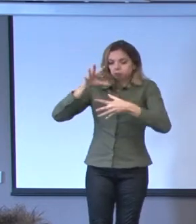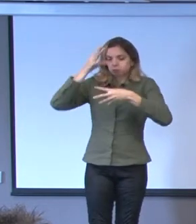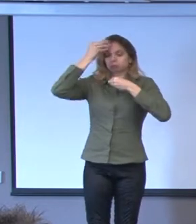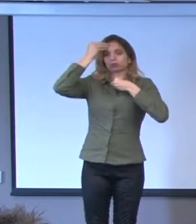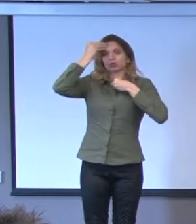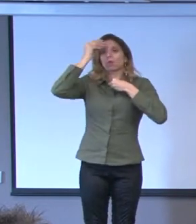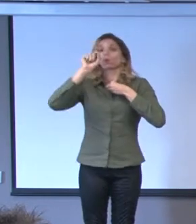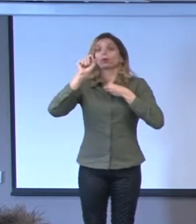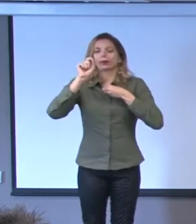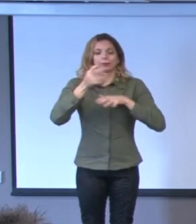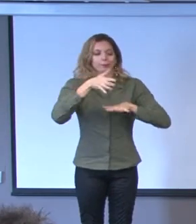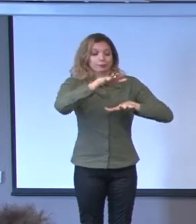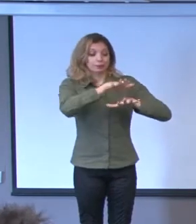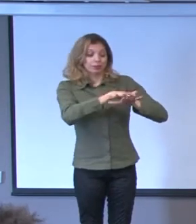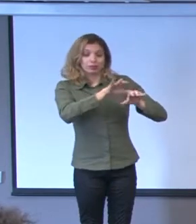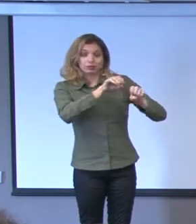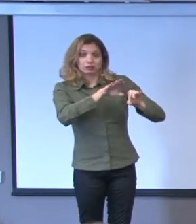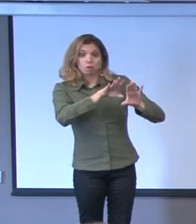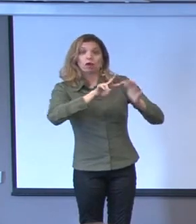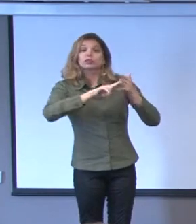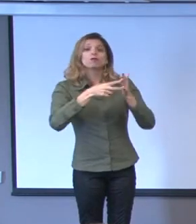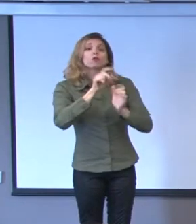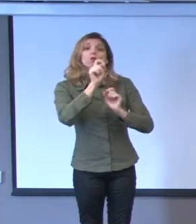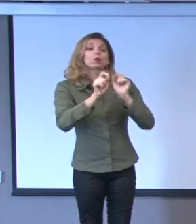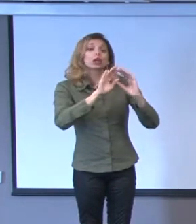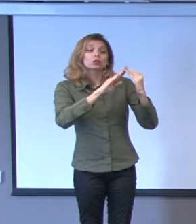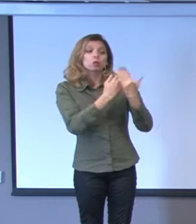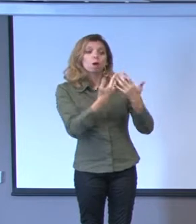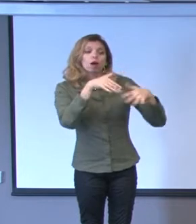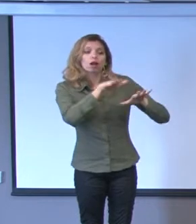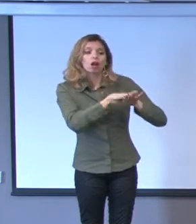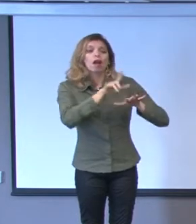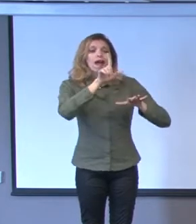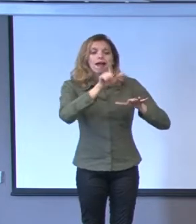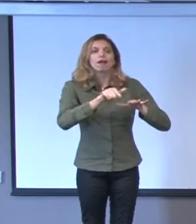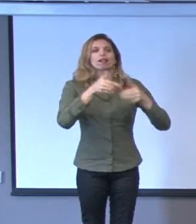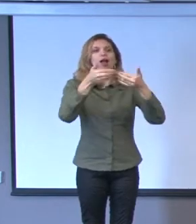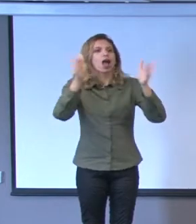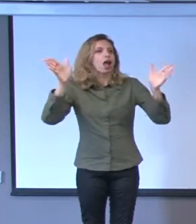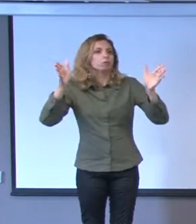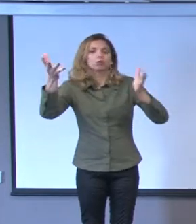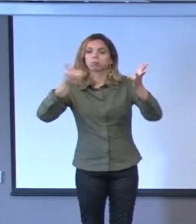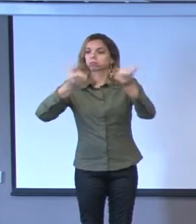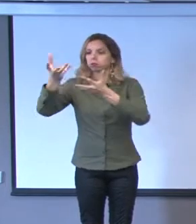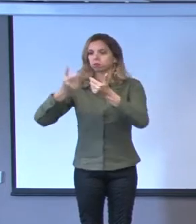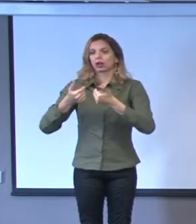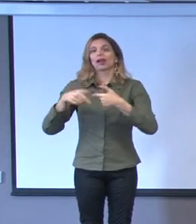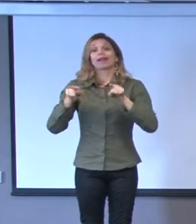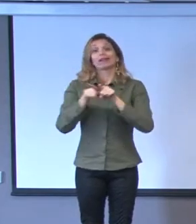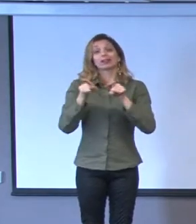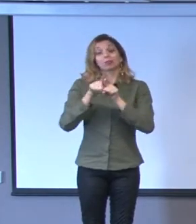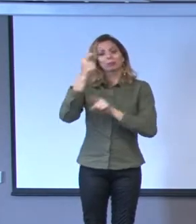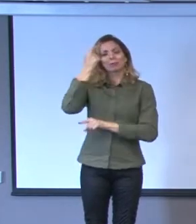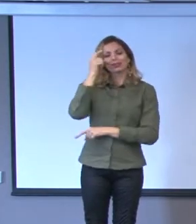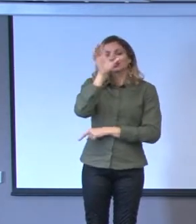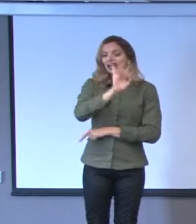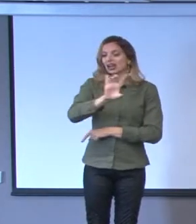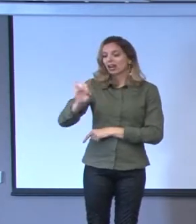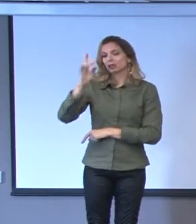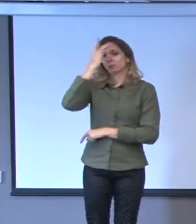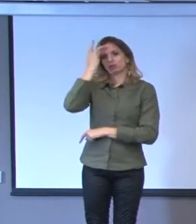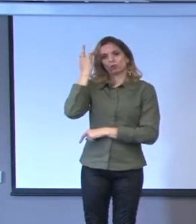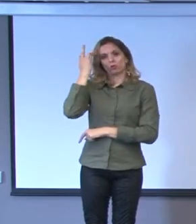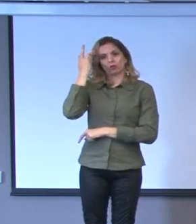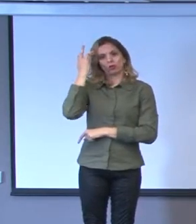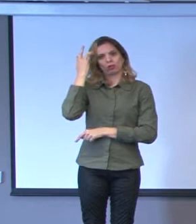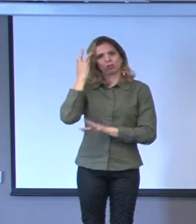escola inclusiva é aquela que acolhe todos e persegue altas expectativas para cada estudante. Em outras